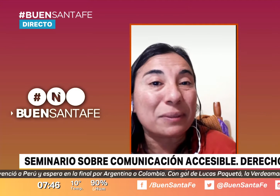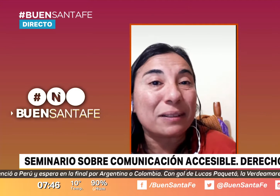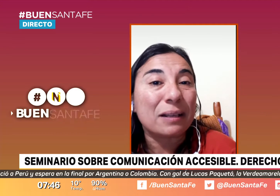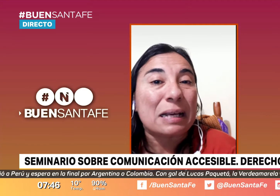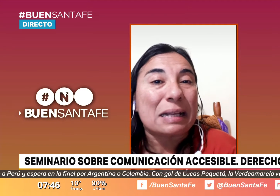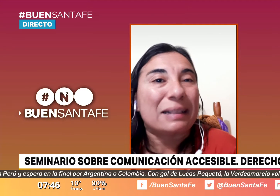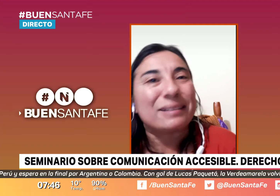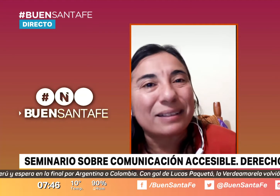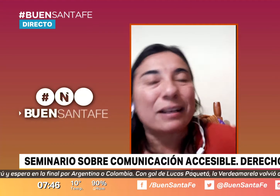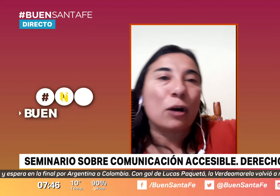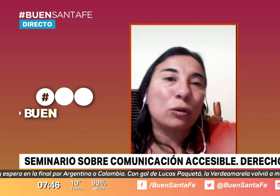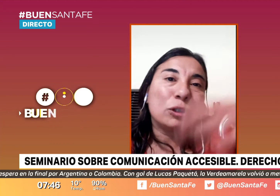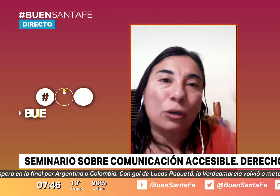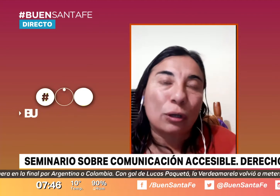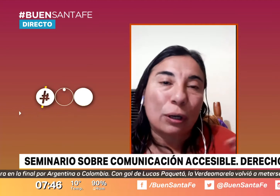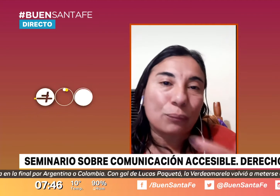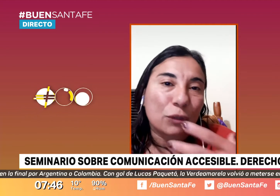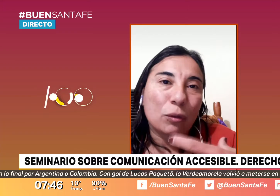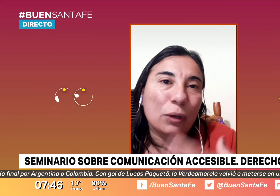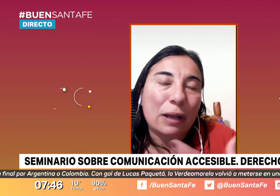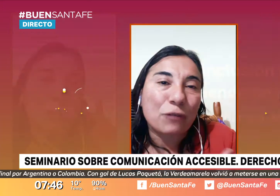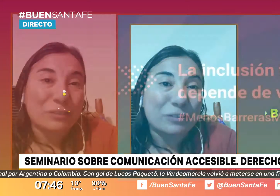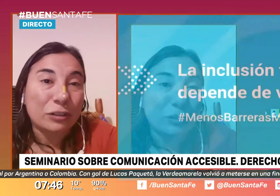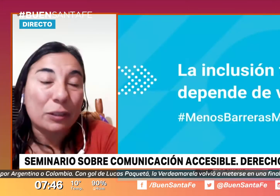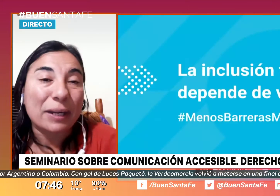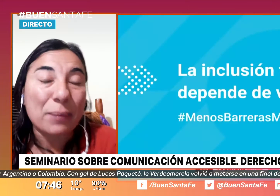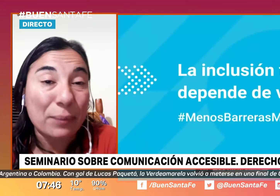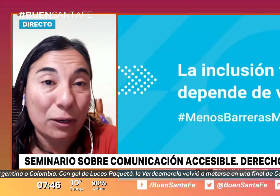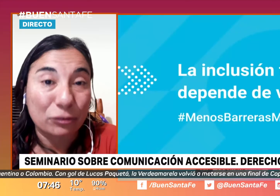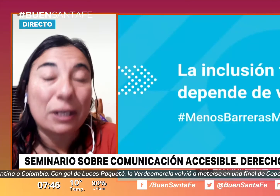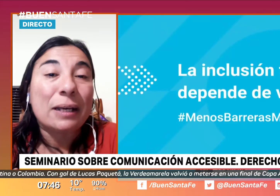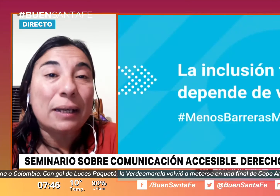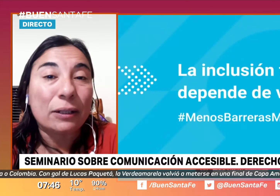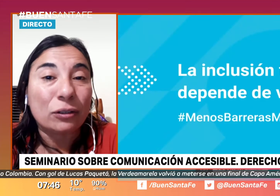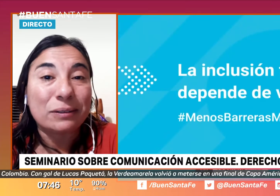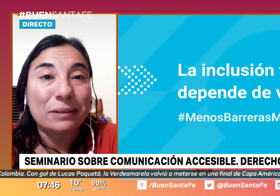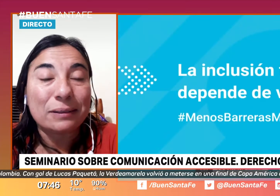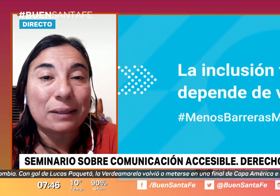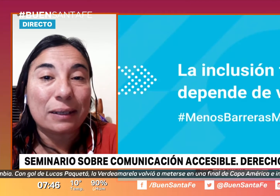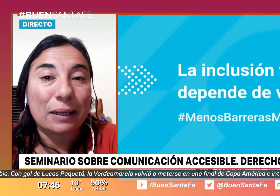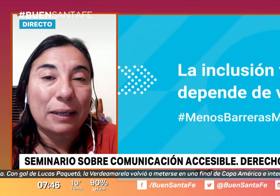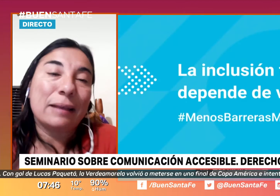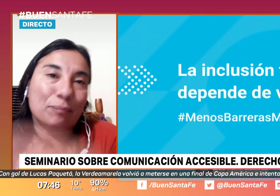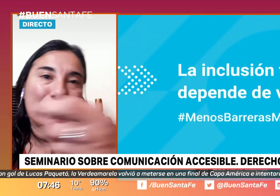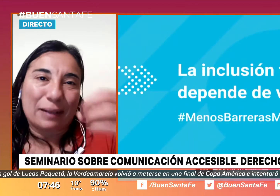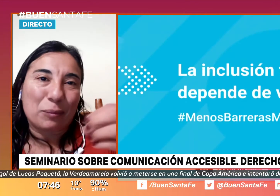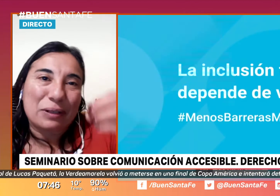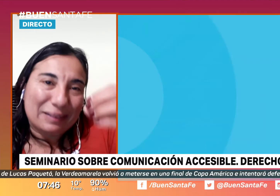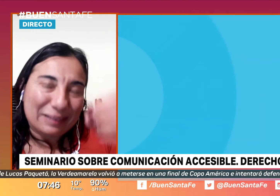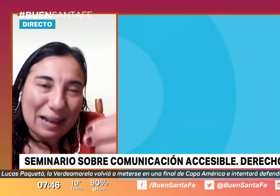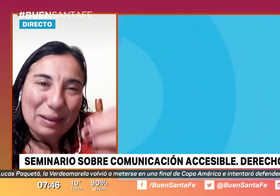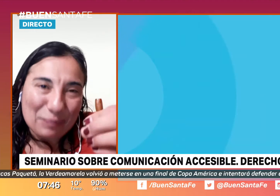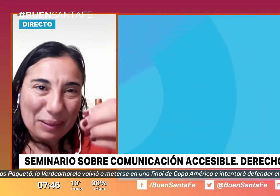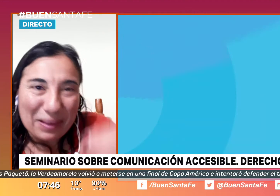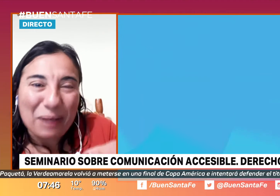tener discapacidad acceden a otro, como a la información de manera más veloz. Entonces, además